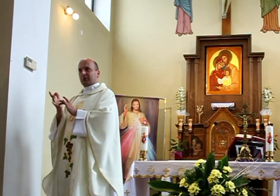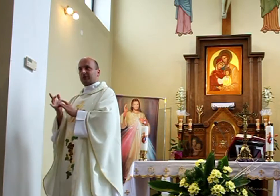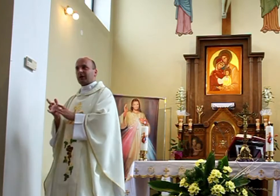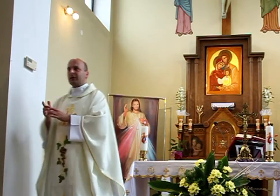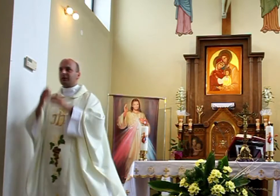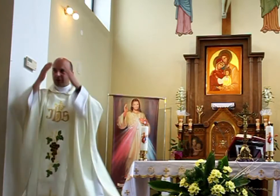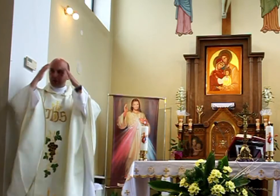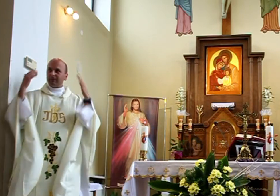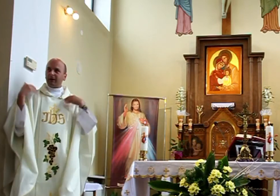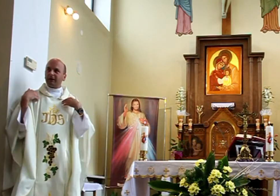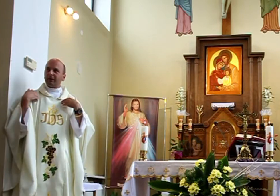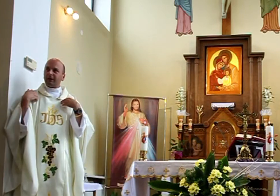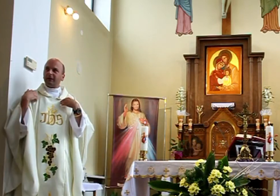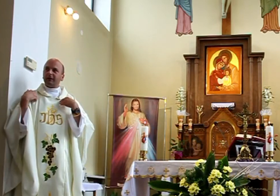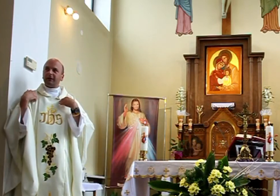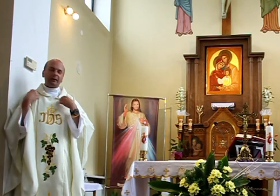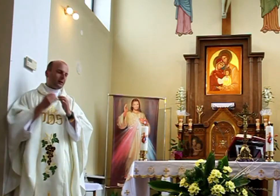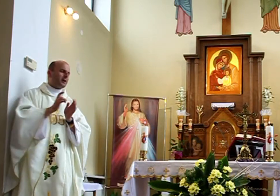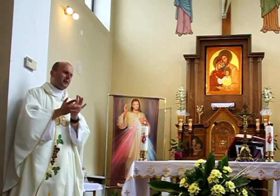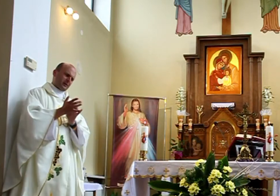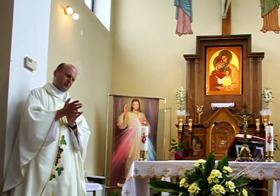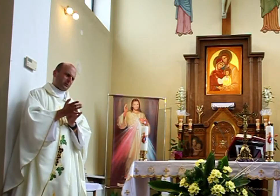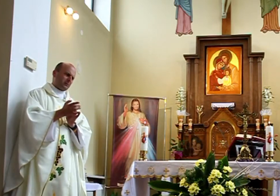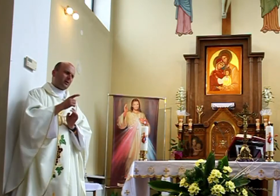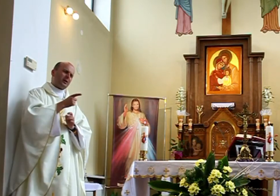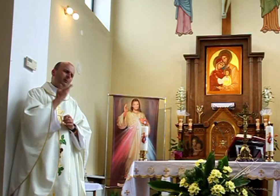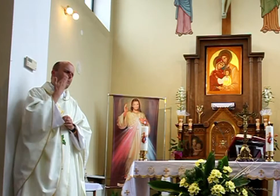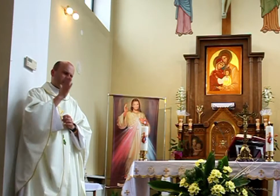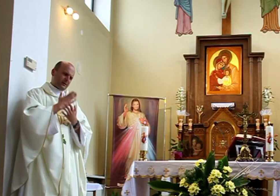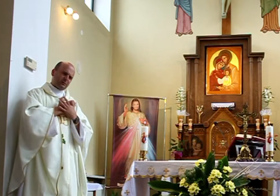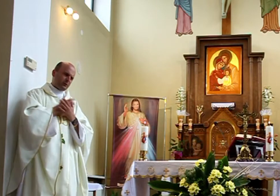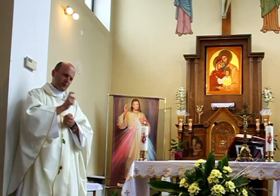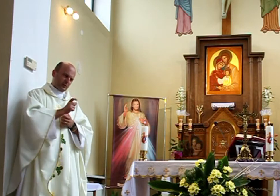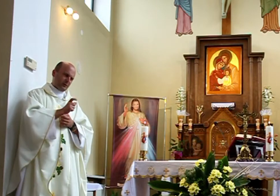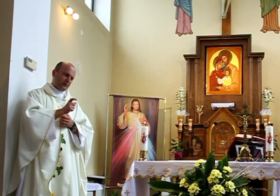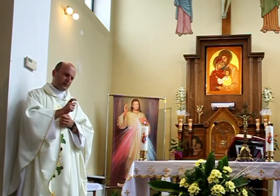Jezusa siedzi Maryja. I Jezu, ja bardzo miłuję Cię.